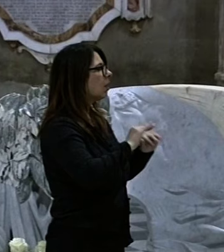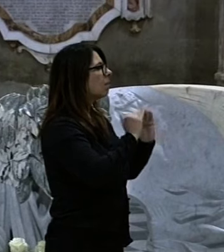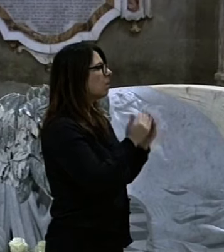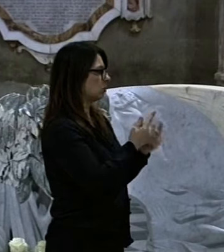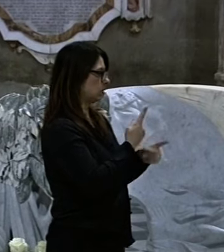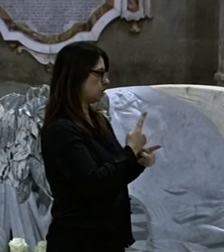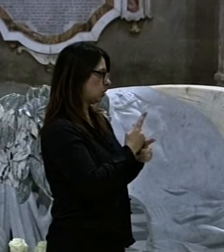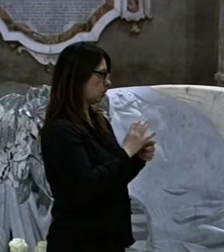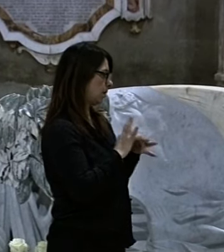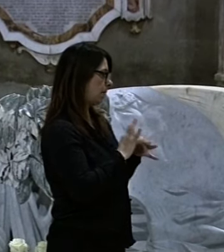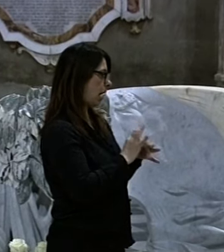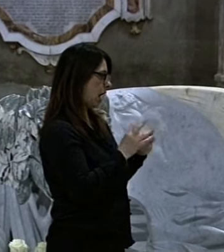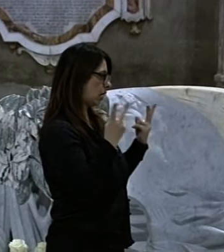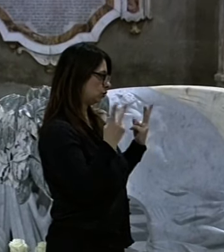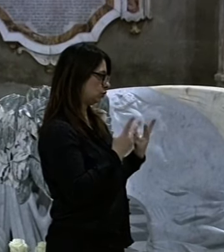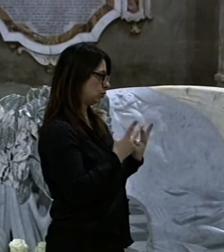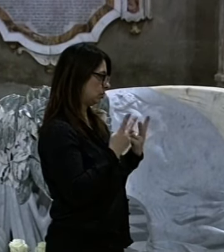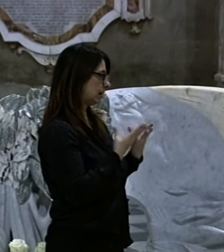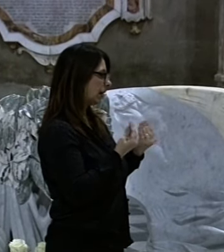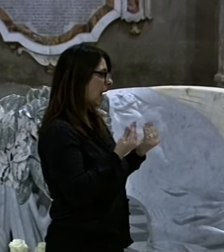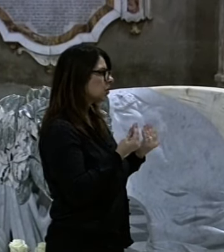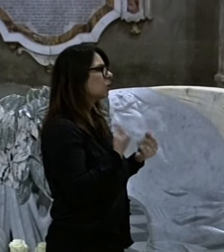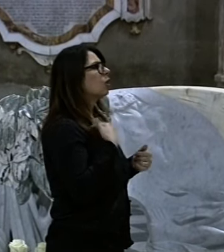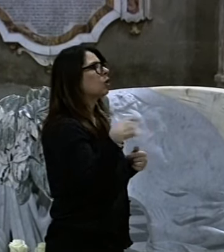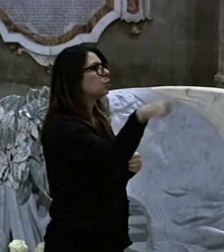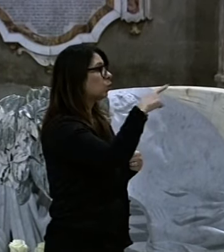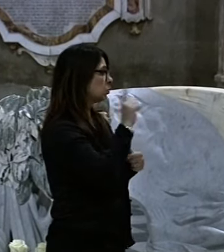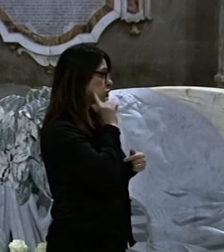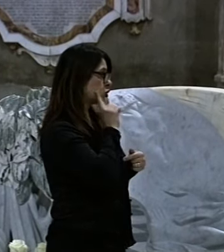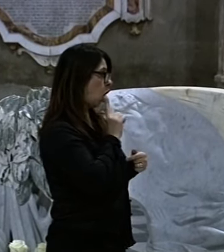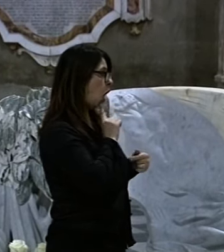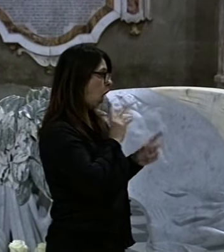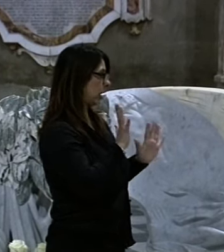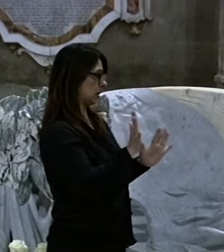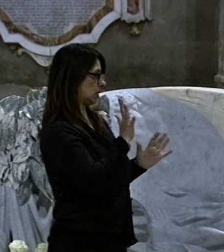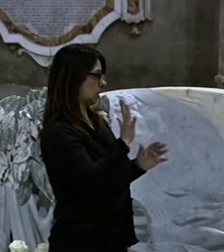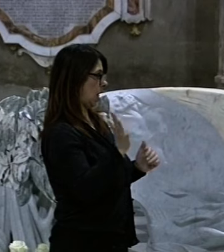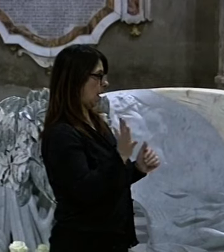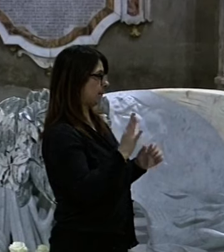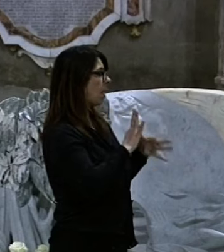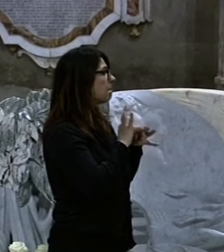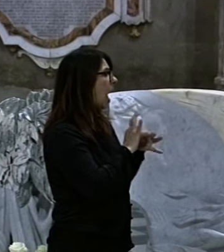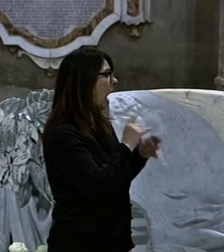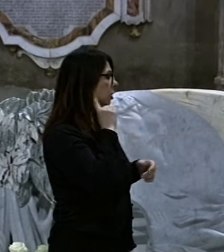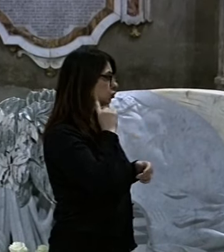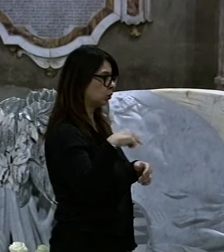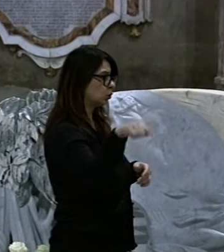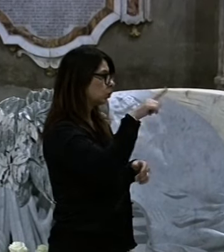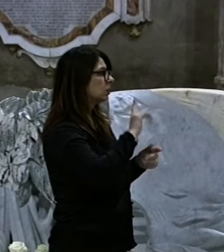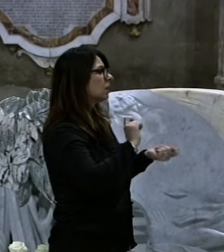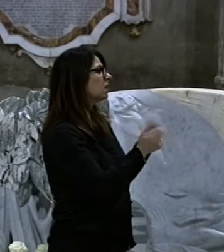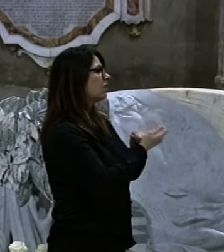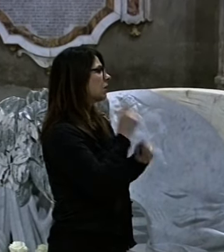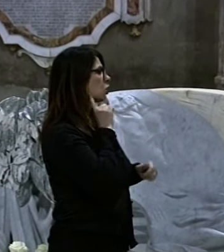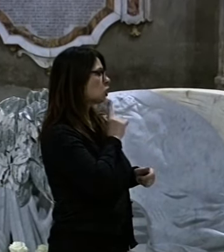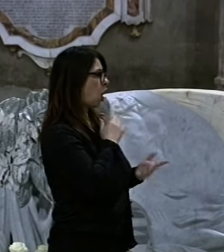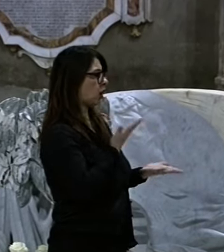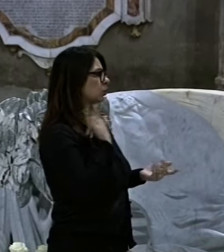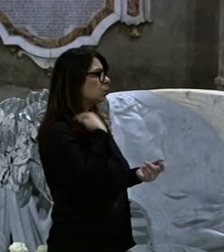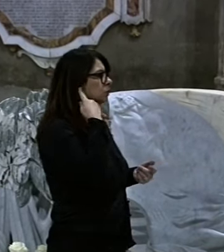pace? E quanto siamo sordi di fronte alla parola della pace? Allora